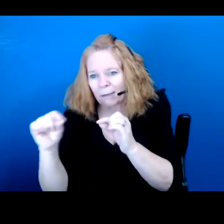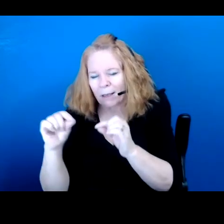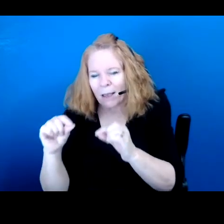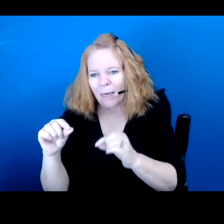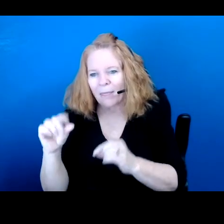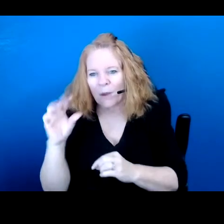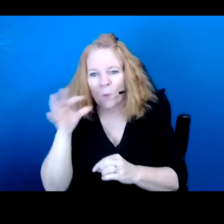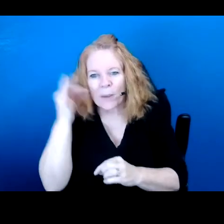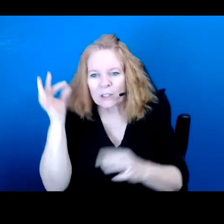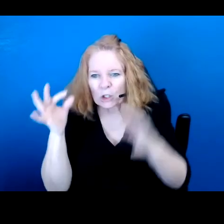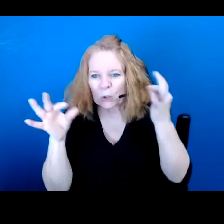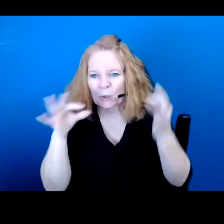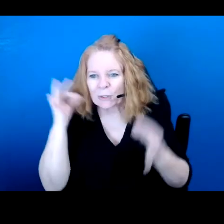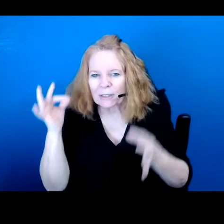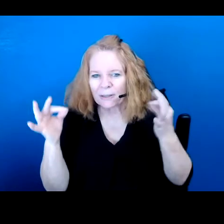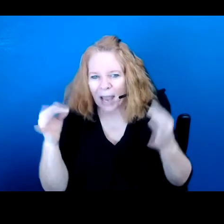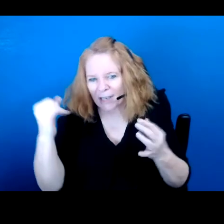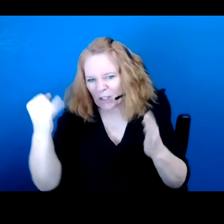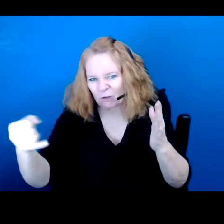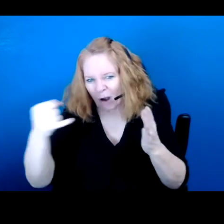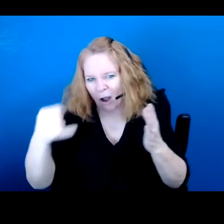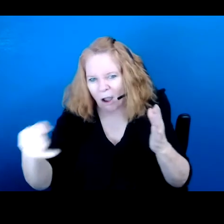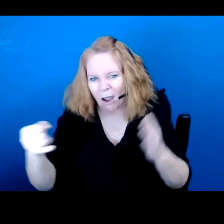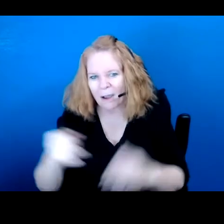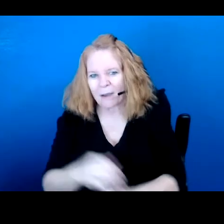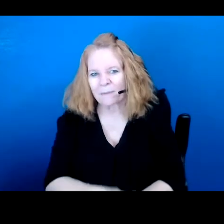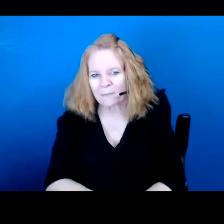y después pueden usar papel para ponerle